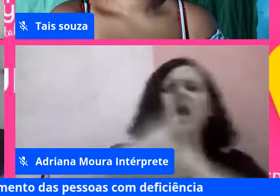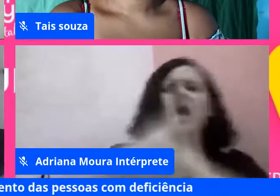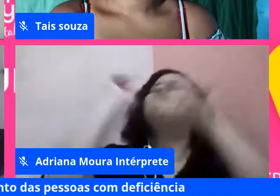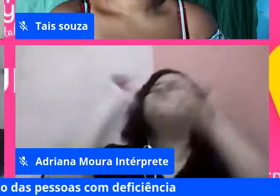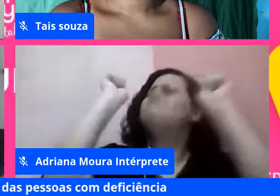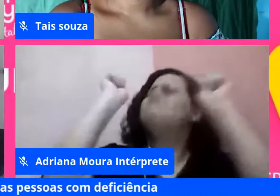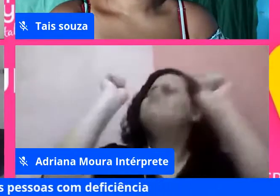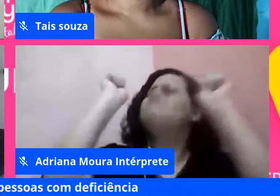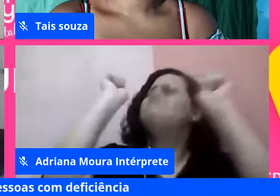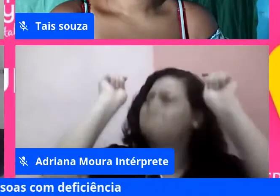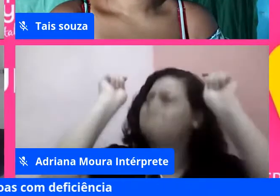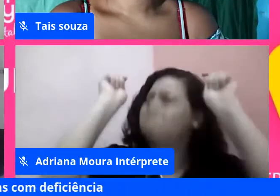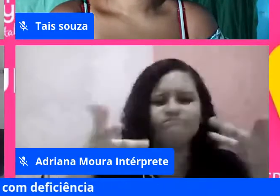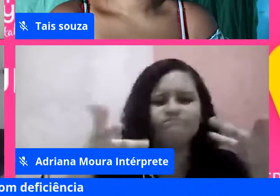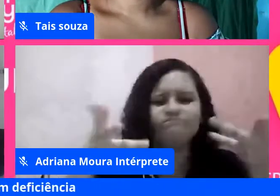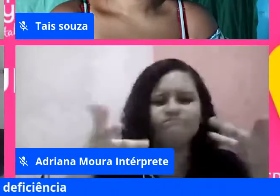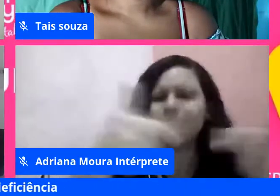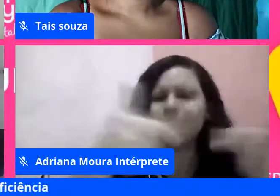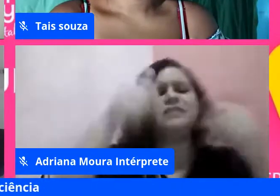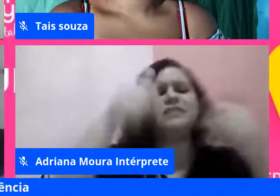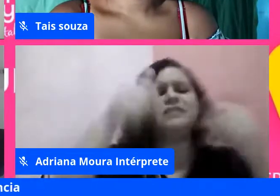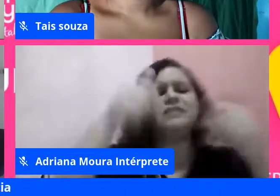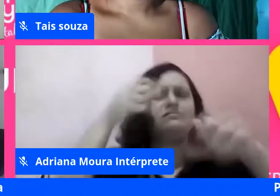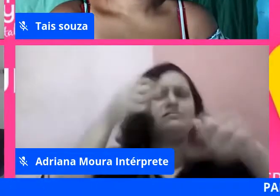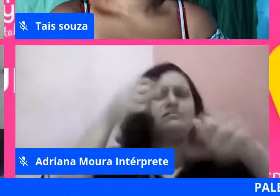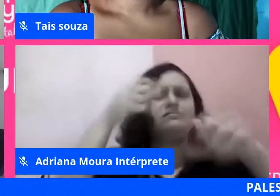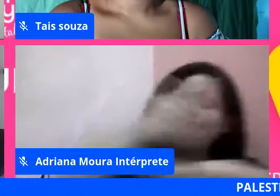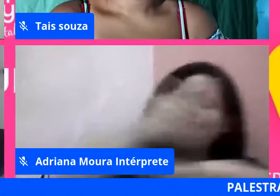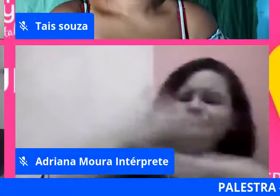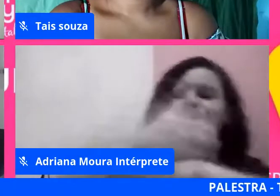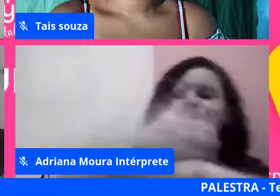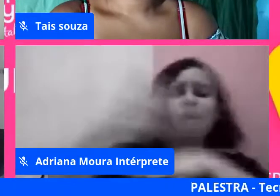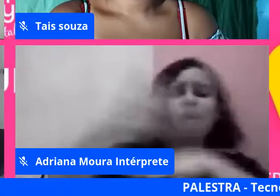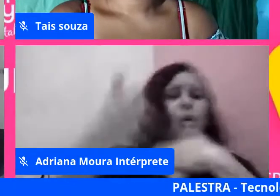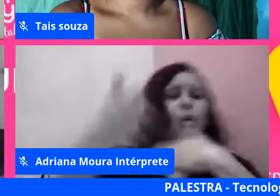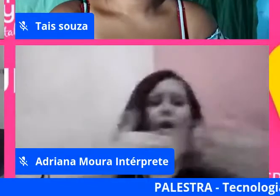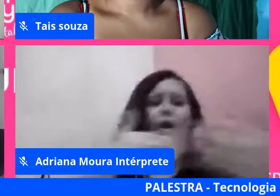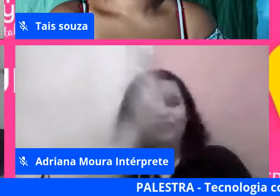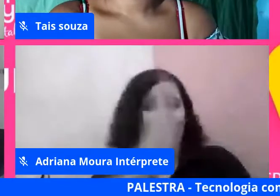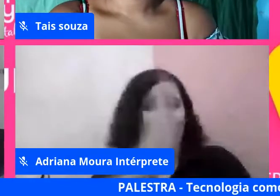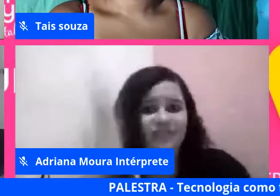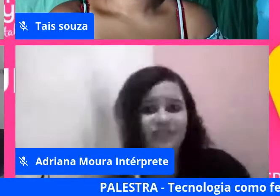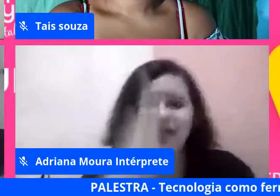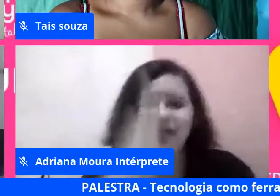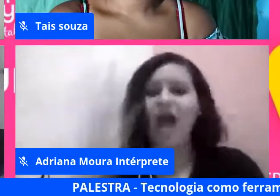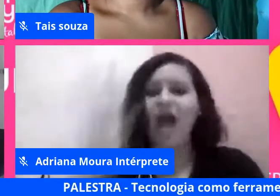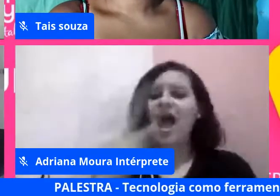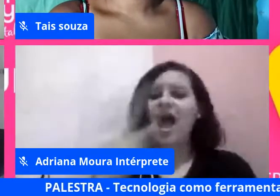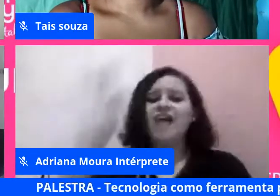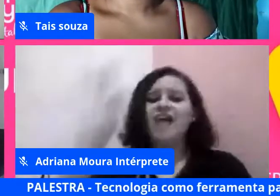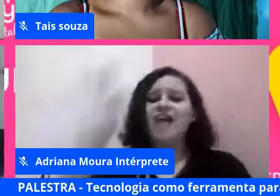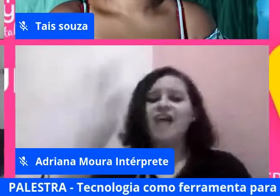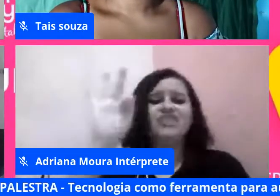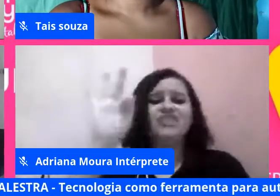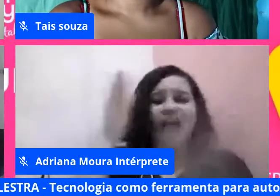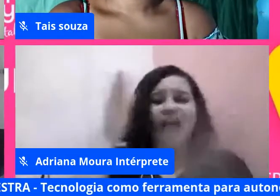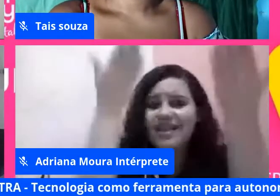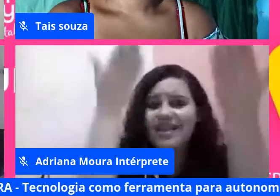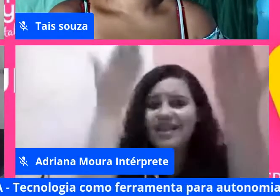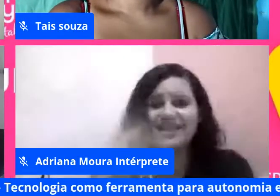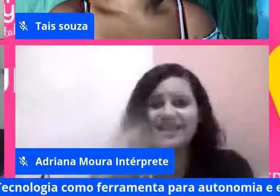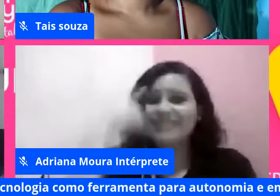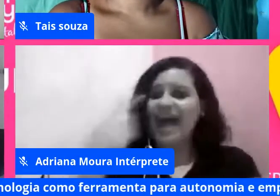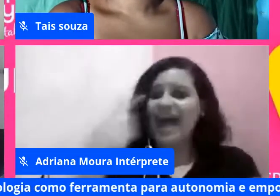efetivamente dentro de uma universidade, e agora, né, aí super feliz de Thaís e outros tantos colegas, né, dando aula, né,